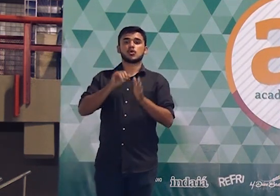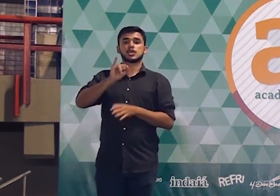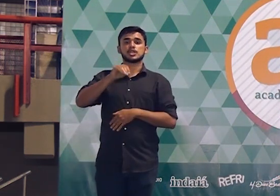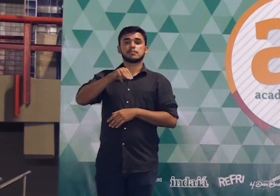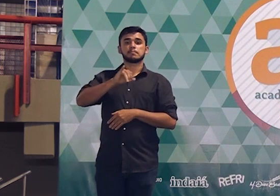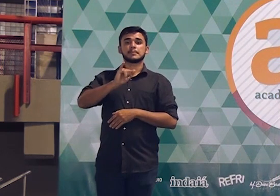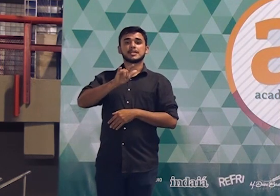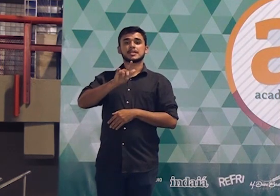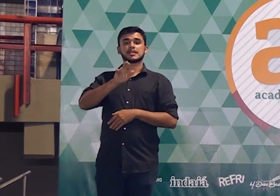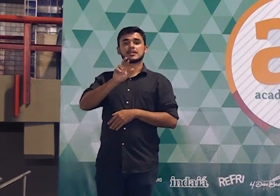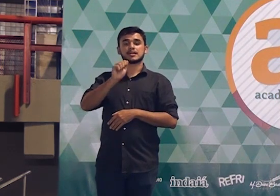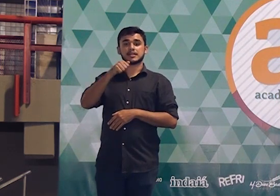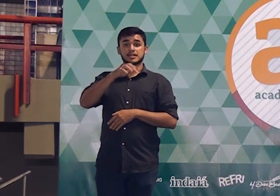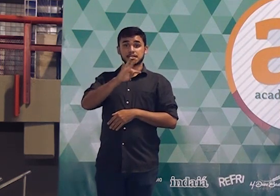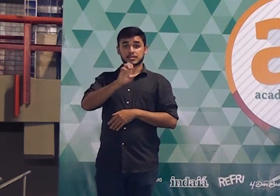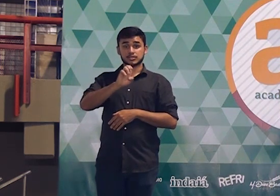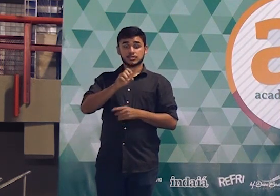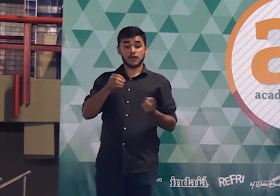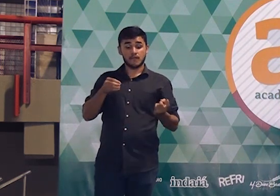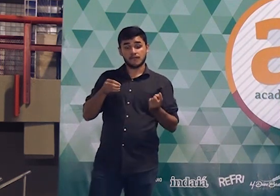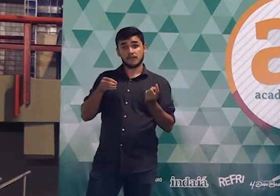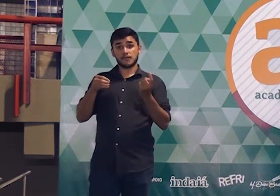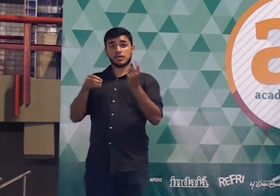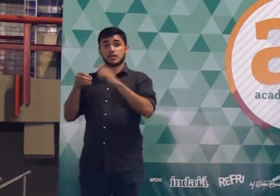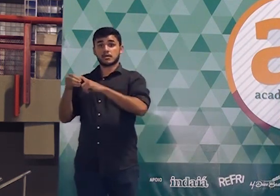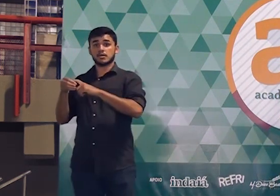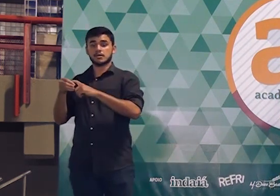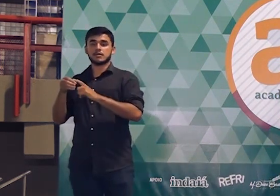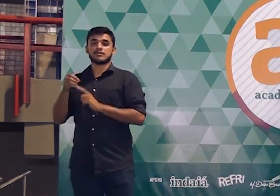imigrante. Quando eu saio do lugar, eu sou